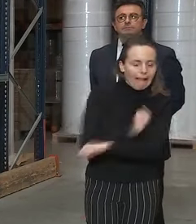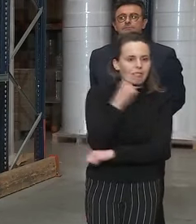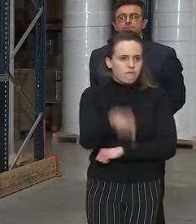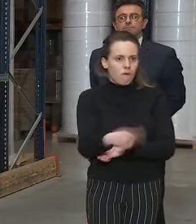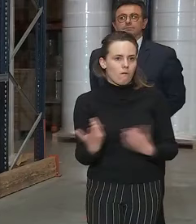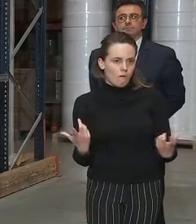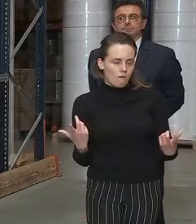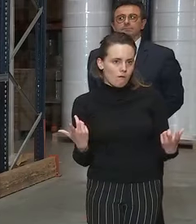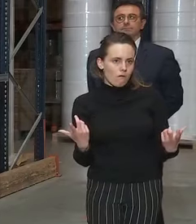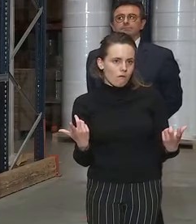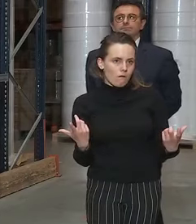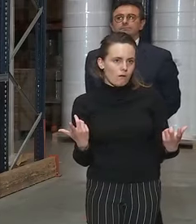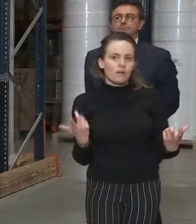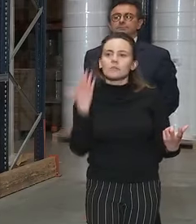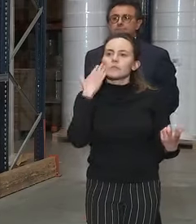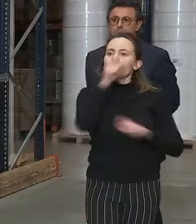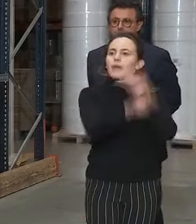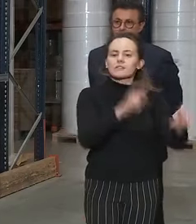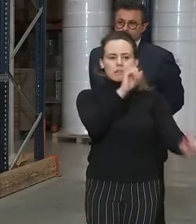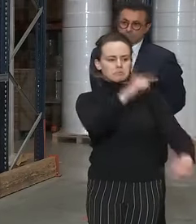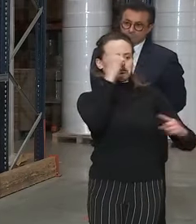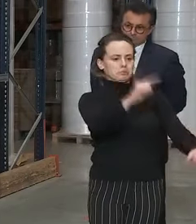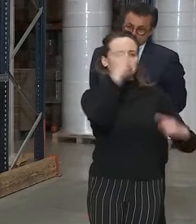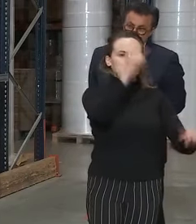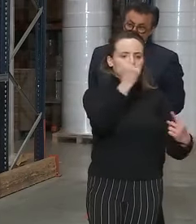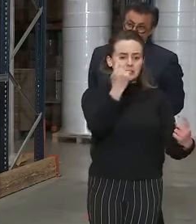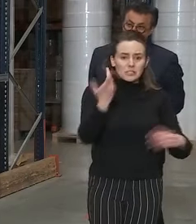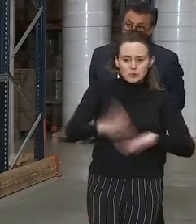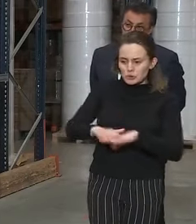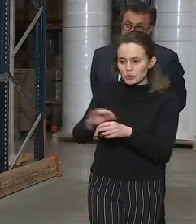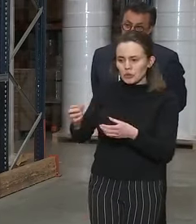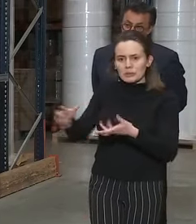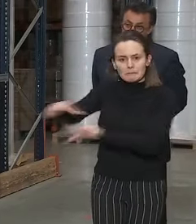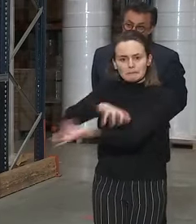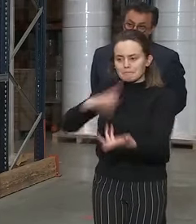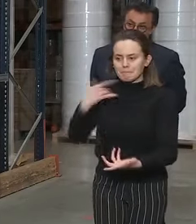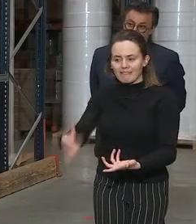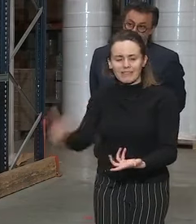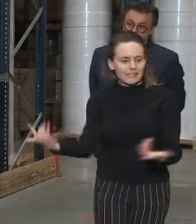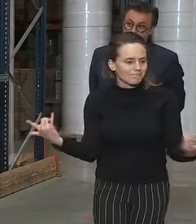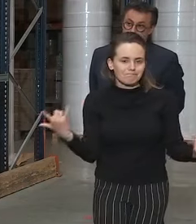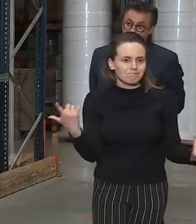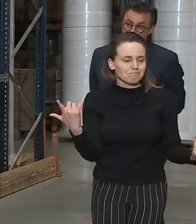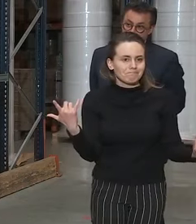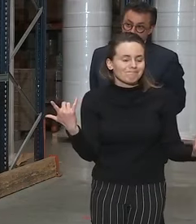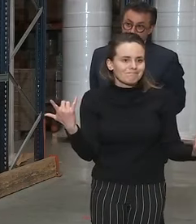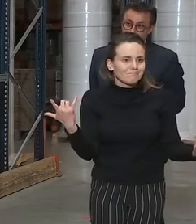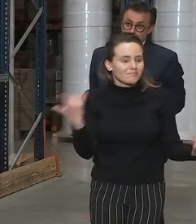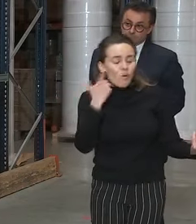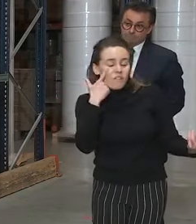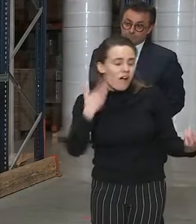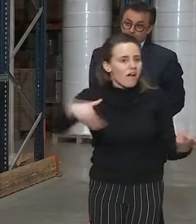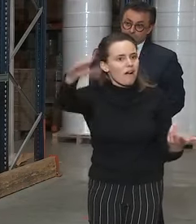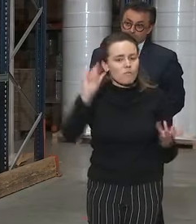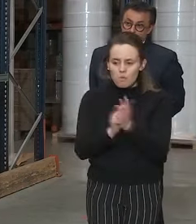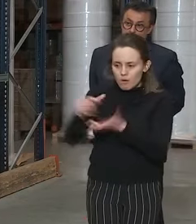qui cherchent déjà à faire des procès, alors que nous n'avons pas gagné la guerre, sont irresponsables. Le temps viendra de la responsabilité. Ce